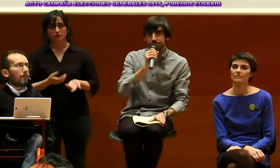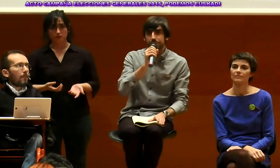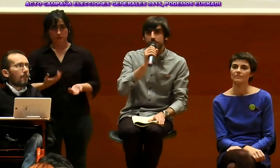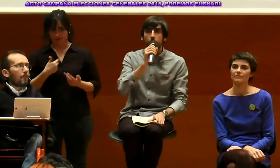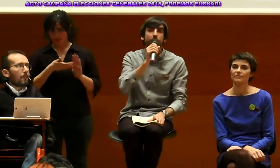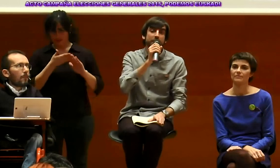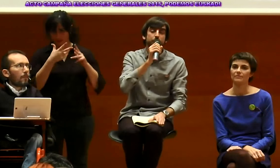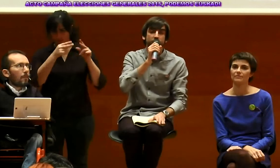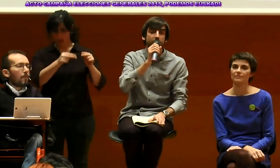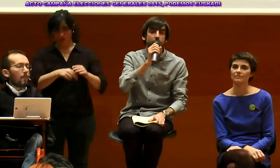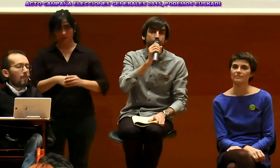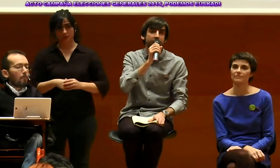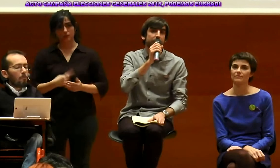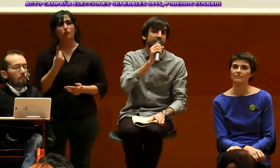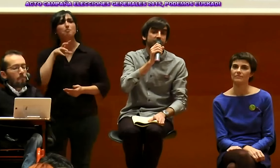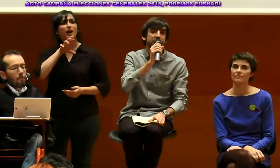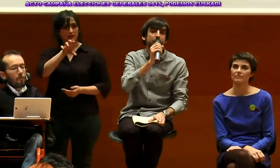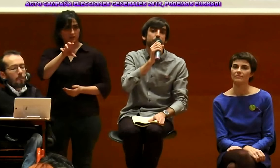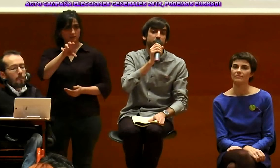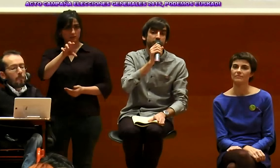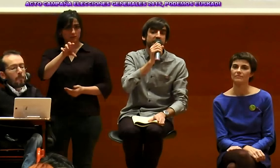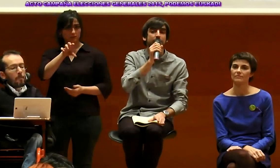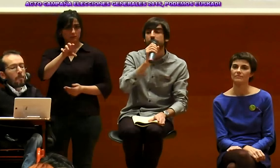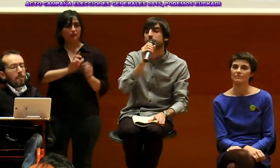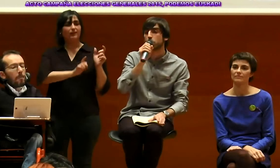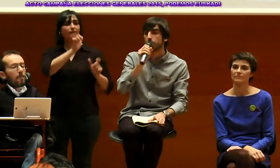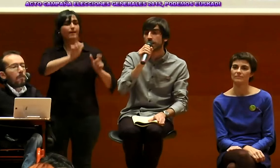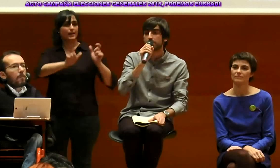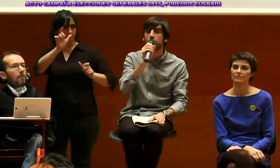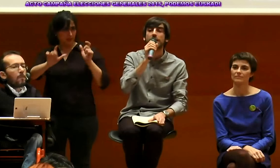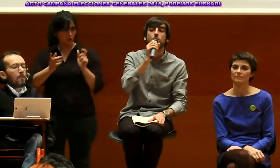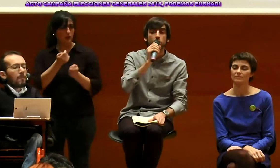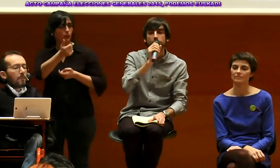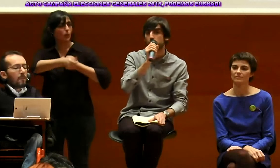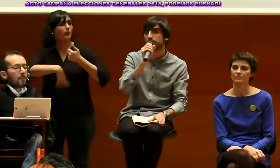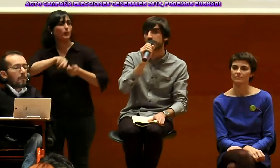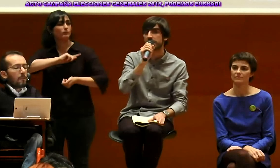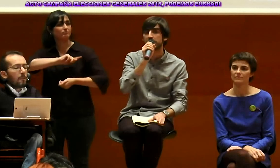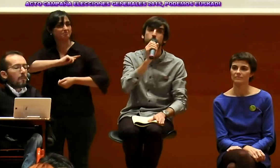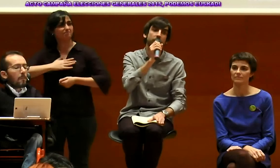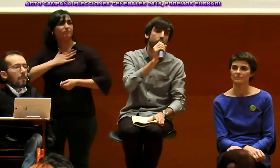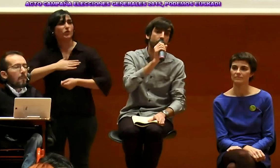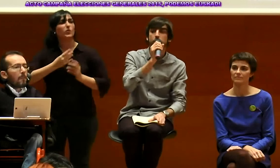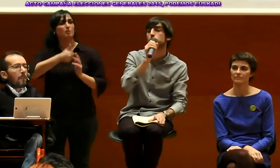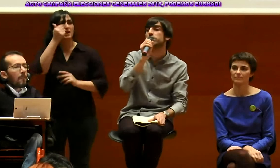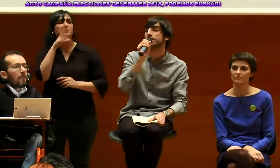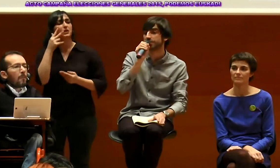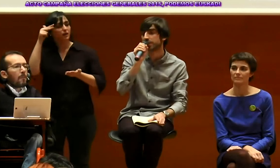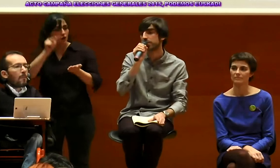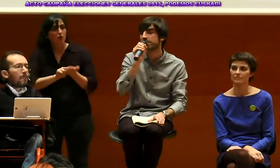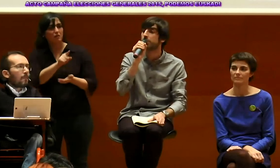Termino. Un país, por tanto, que hace sentir a más personas cada vez más cómodas porque reconoce su diversidad y porque reconoce